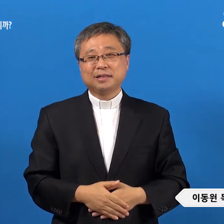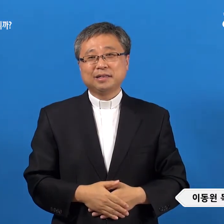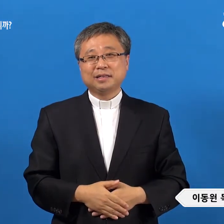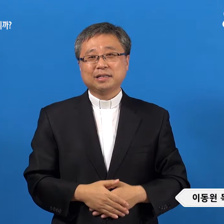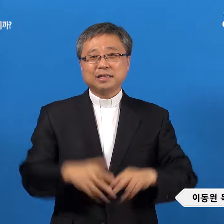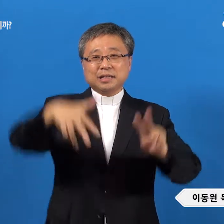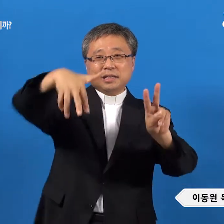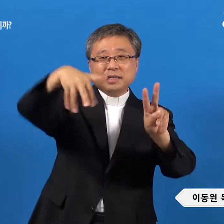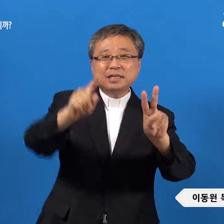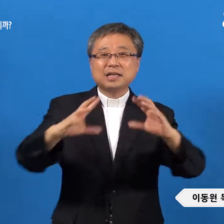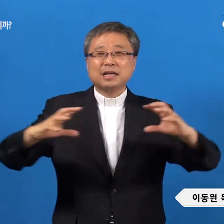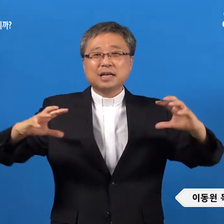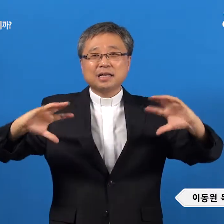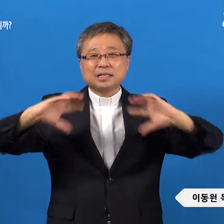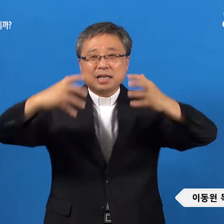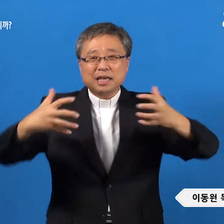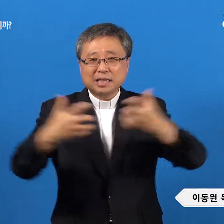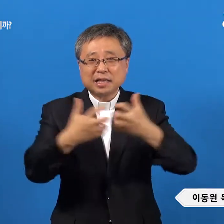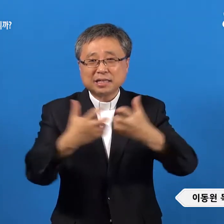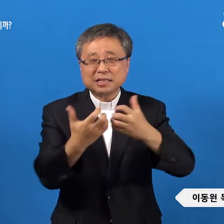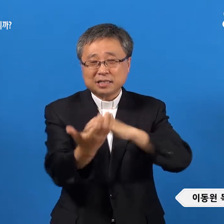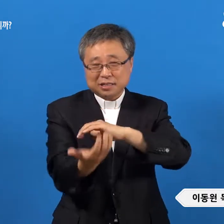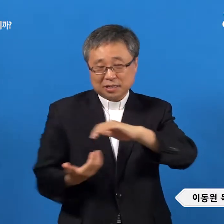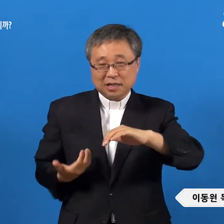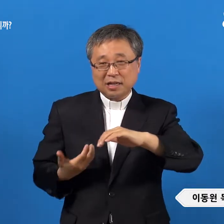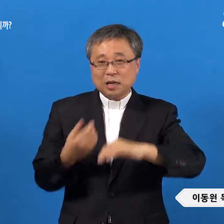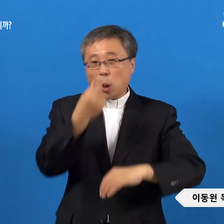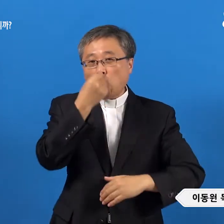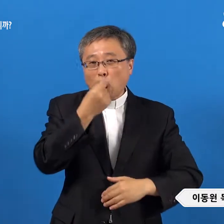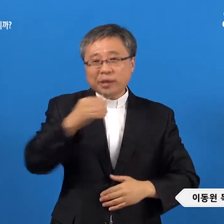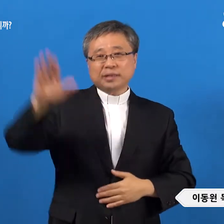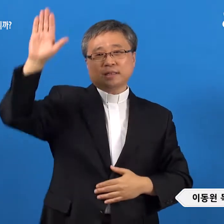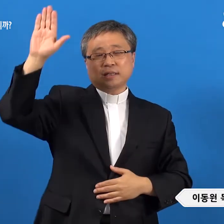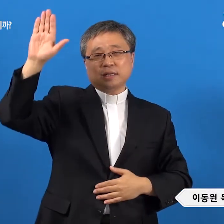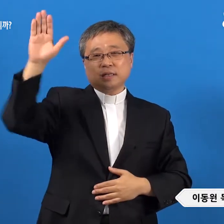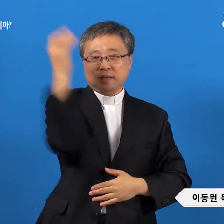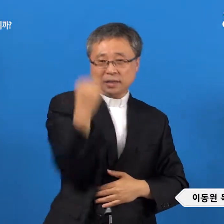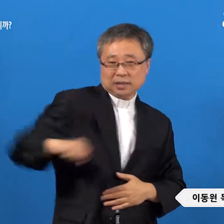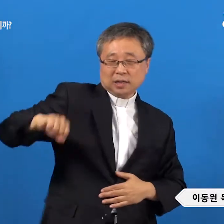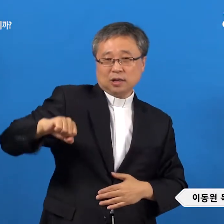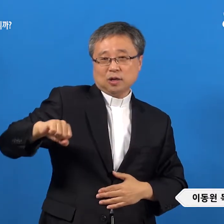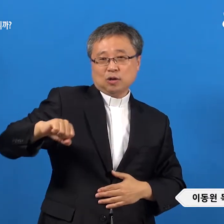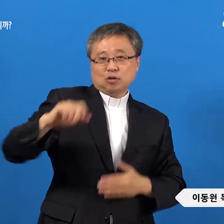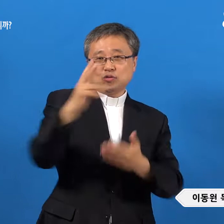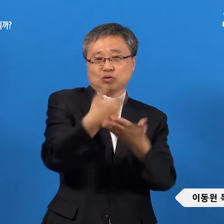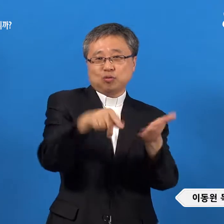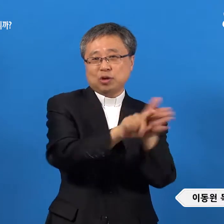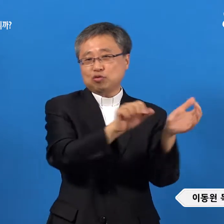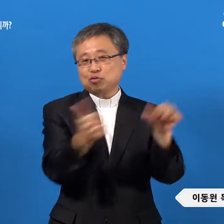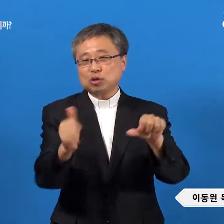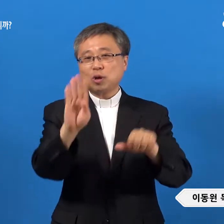2차 대전 직전에 나치 독일에 항거하다가 순교한 독일의 본회포 목사님,